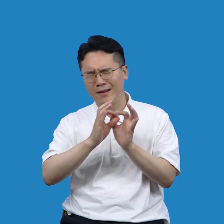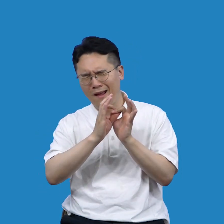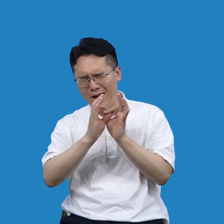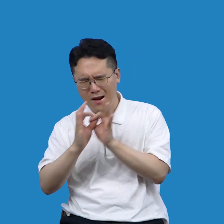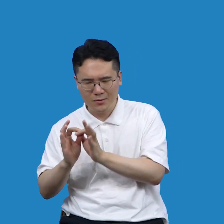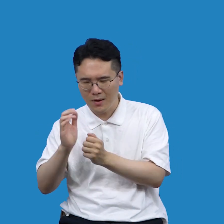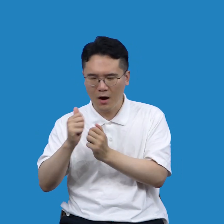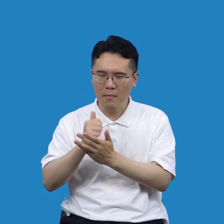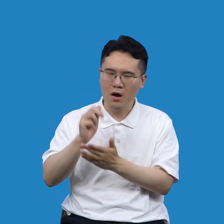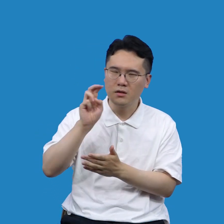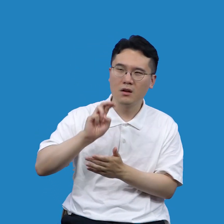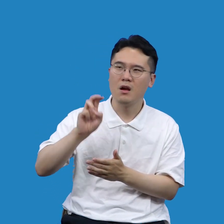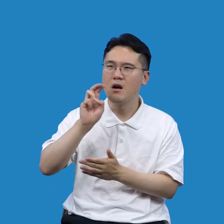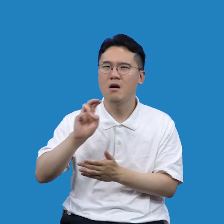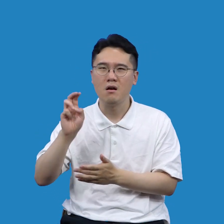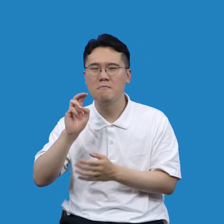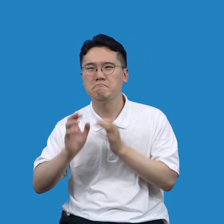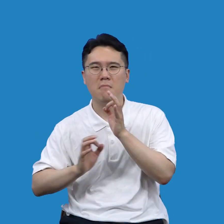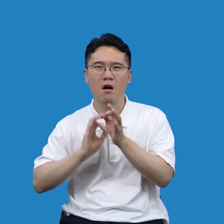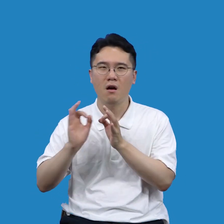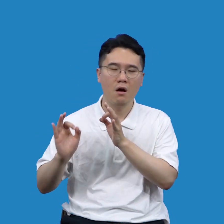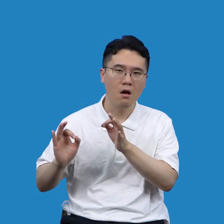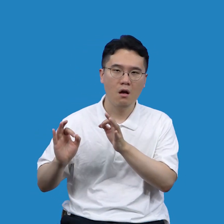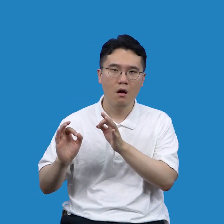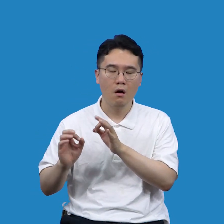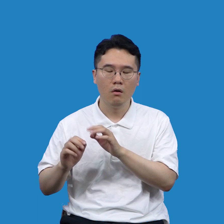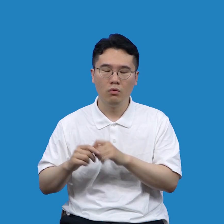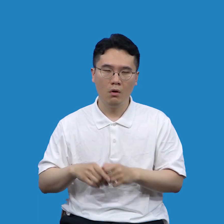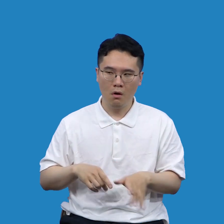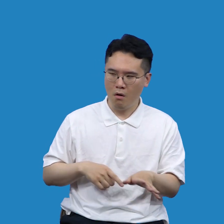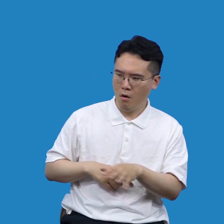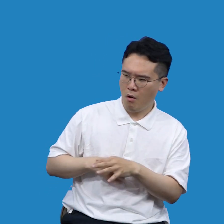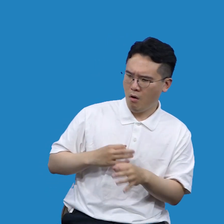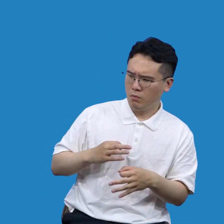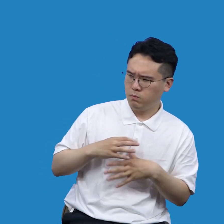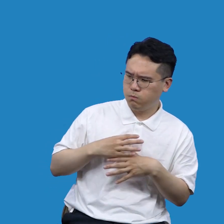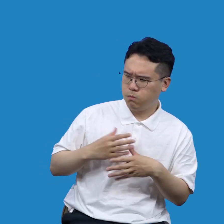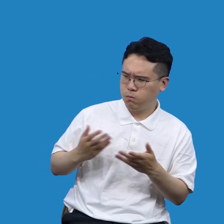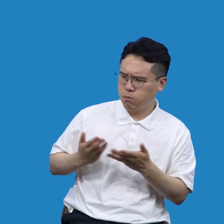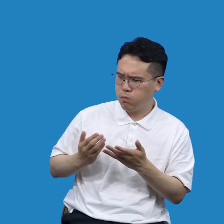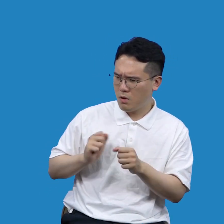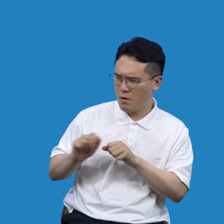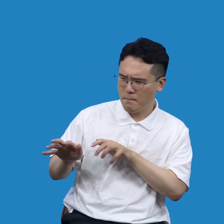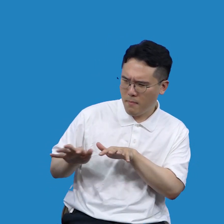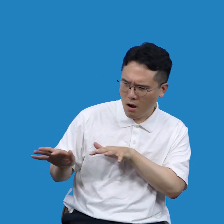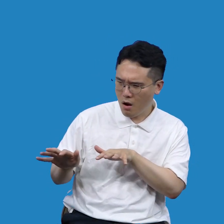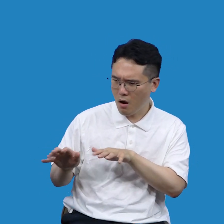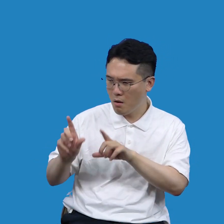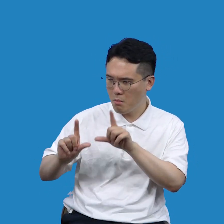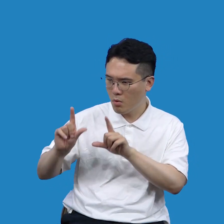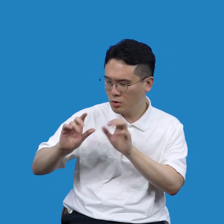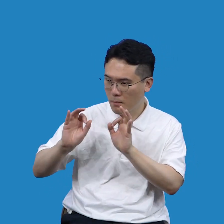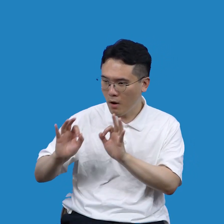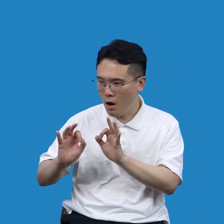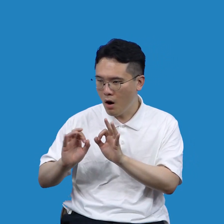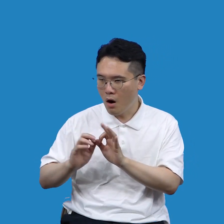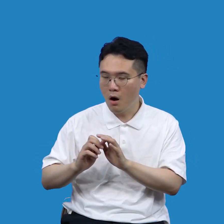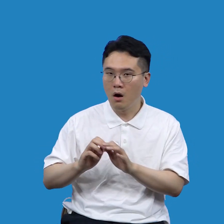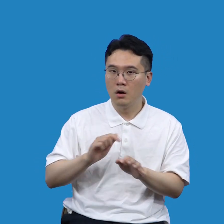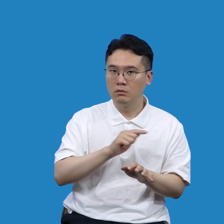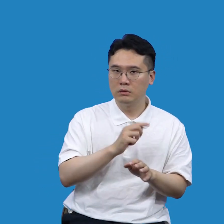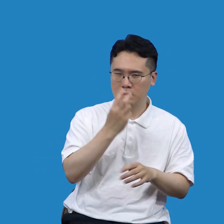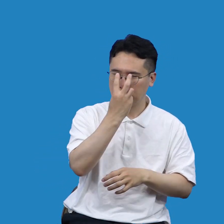이 놀라운 광경을 보고 겁에 질린 감옥의 간수들이 바울과 실라 앞에 엎드려서 이렇게 말하죠.